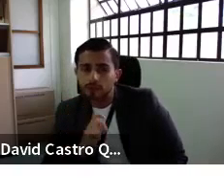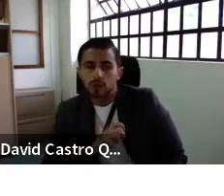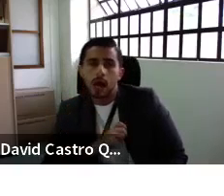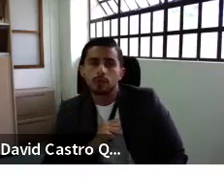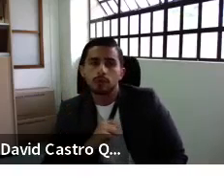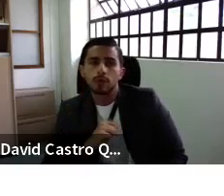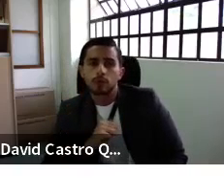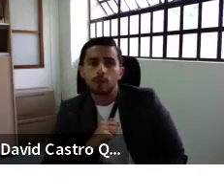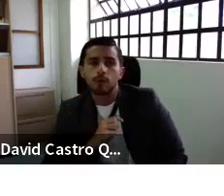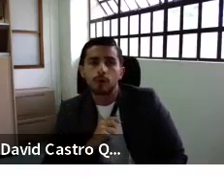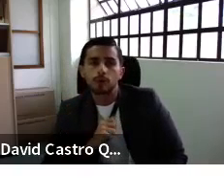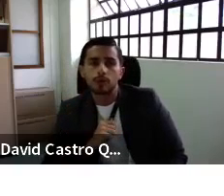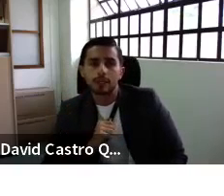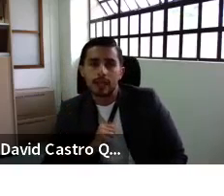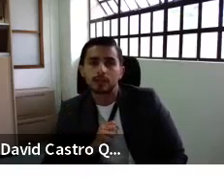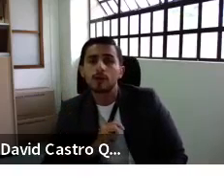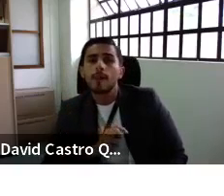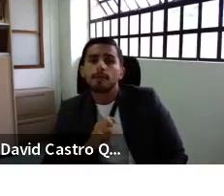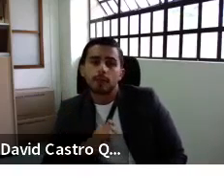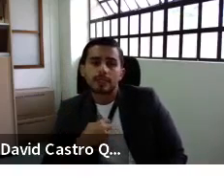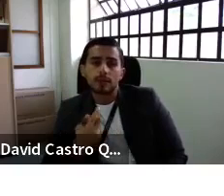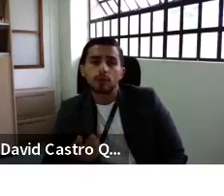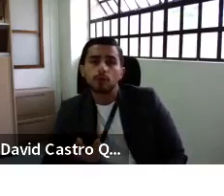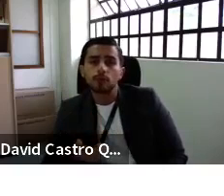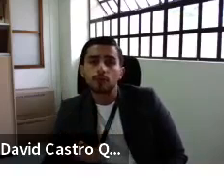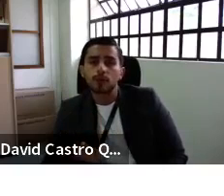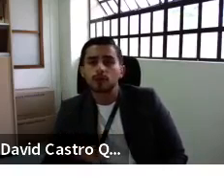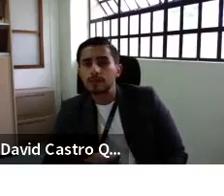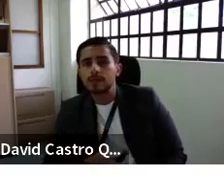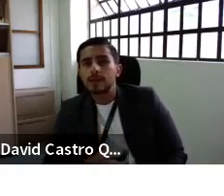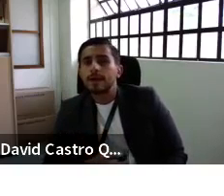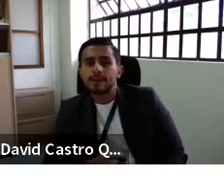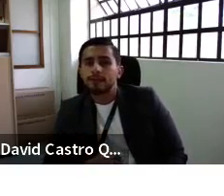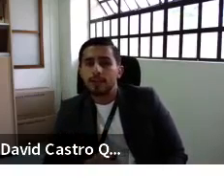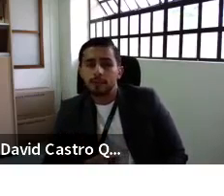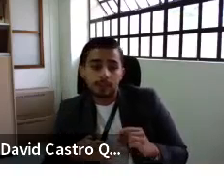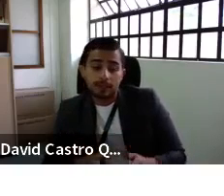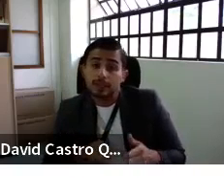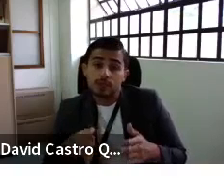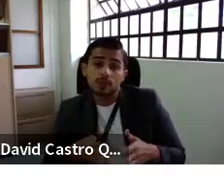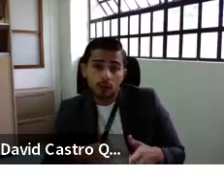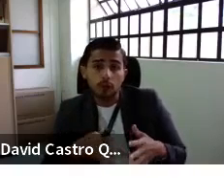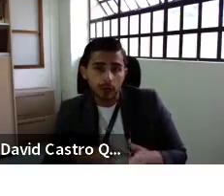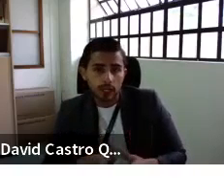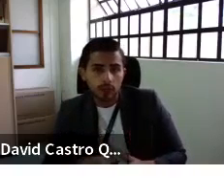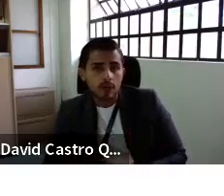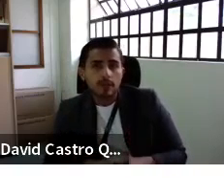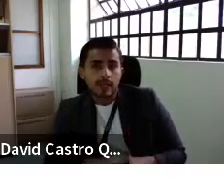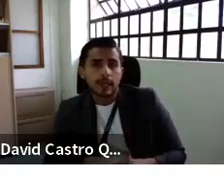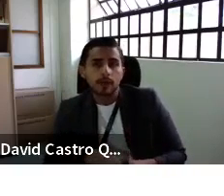reforzado por eso lo pongo por eso lo resalto porque ese segundo punto lo que nos dice es que finalmente mientras esto siga ocurriendo seguirá